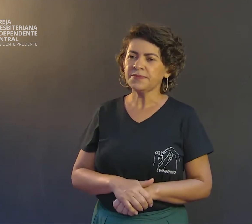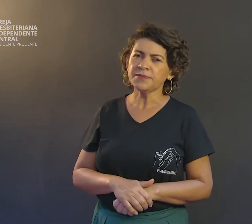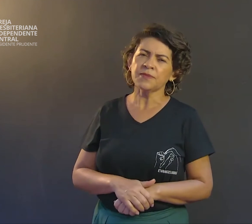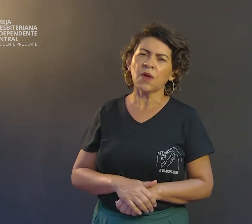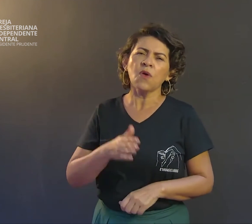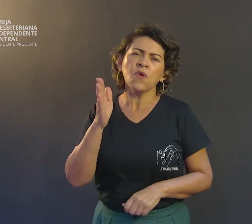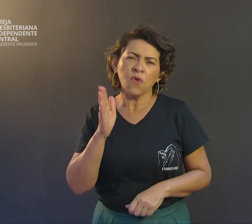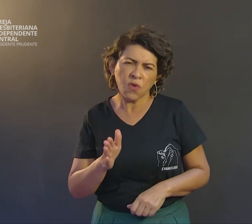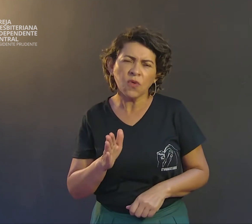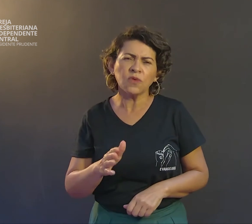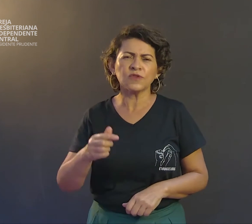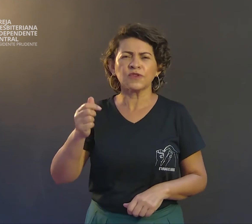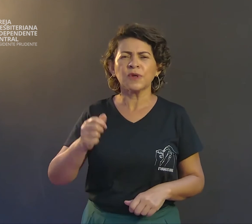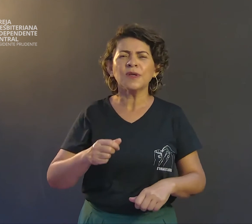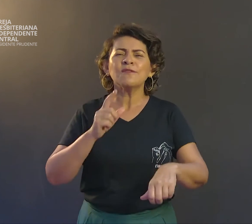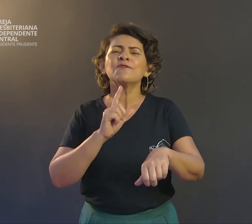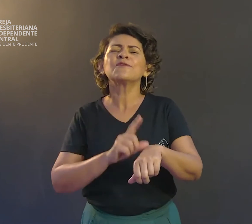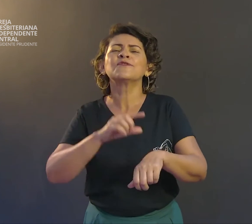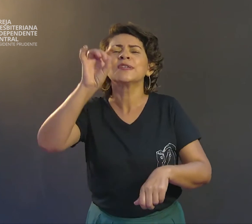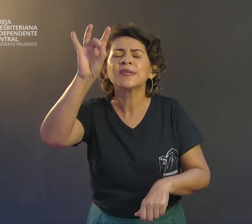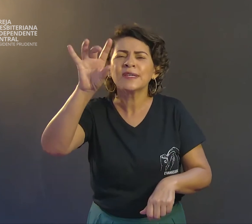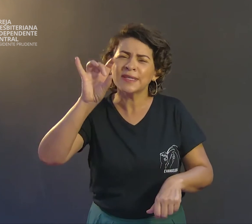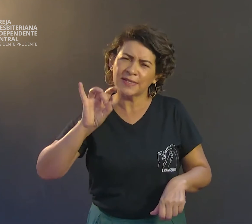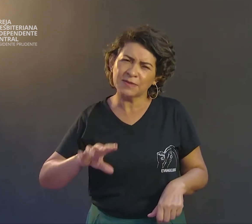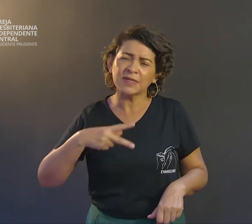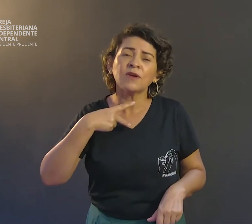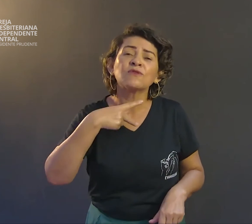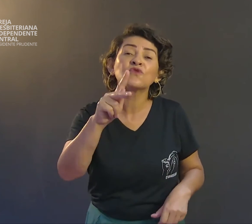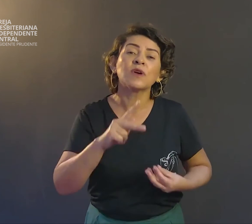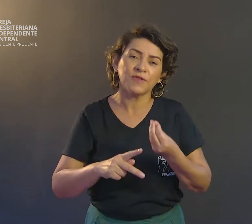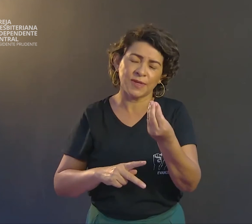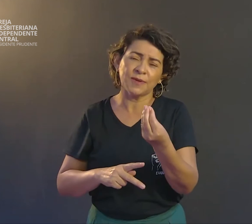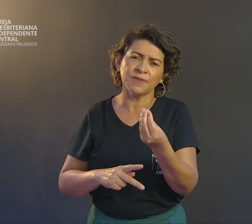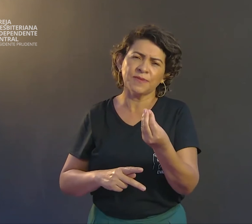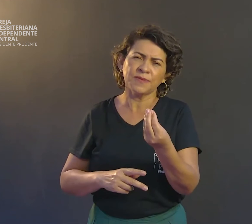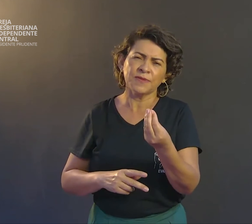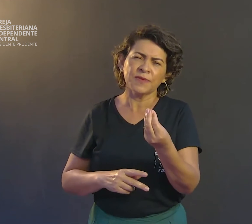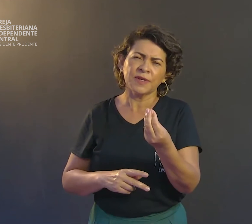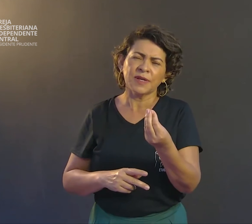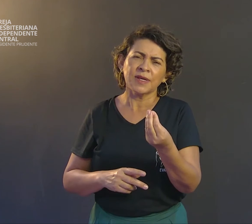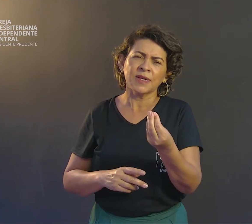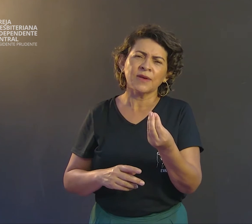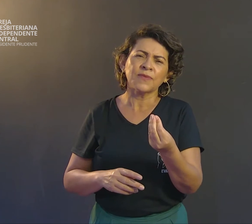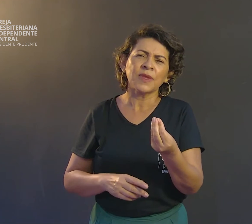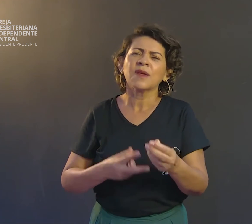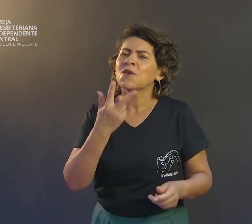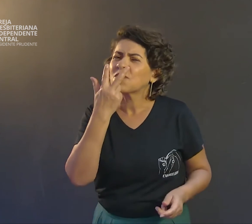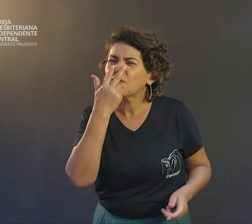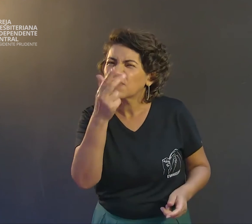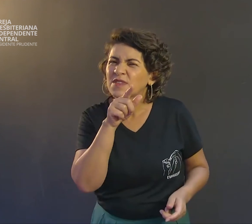Hoje pode ser um dia muito especial na sua vida. Que tal tomar uma decisão radical